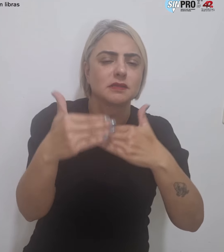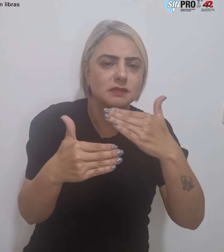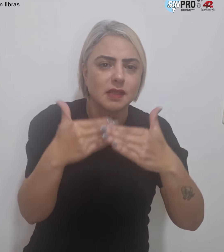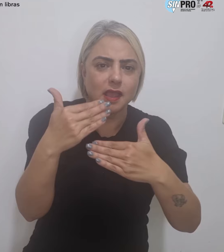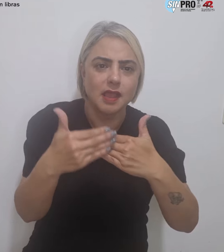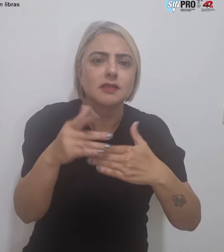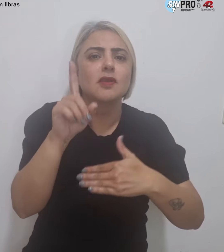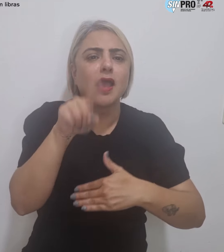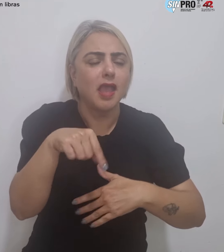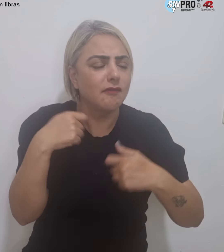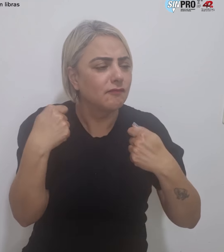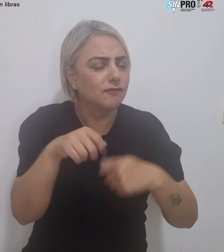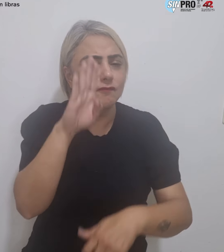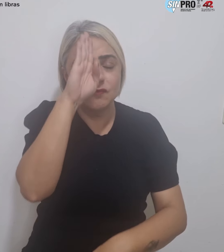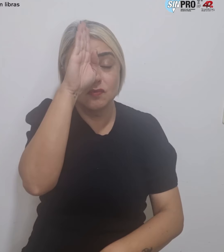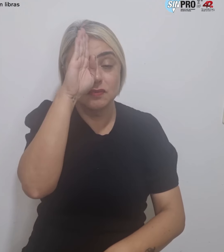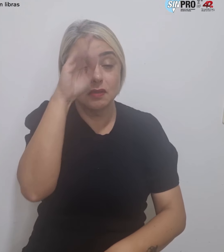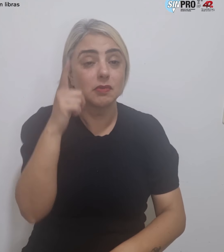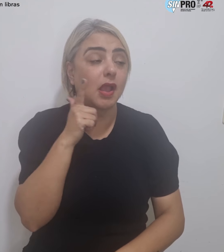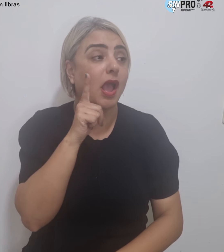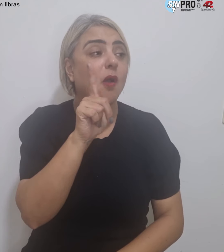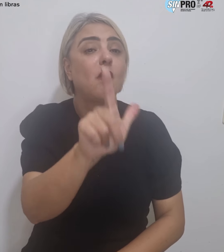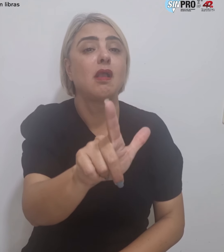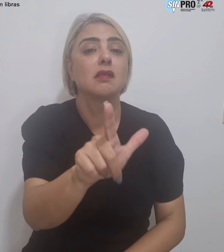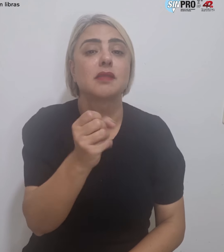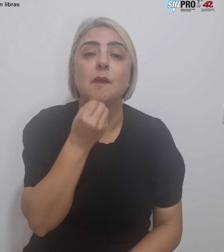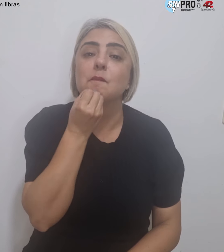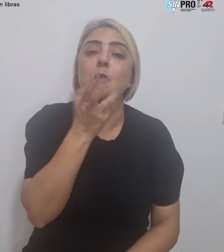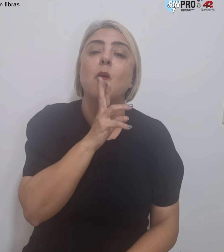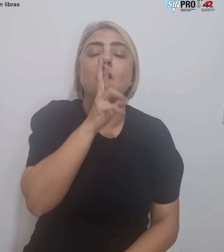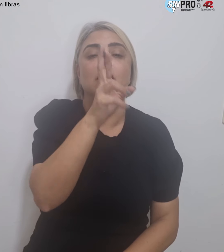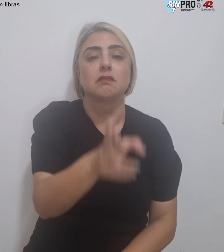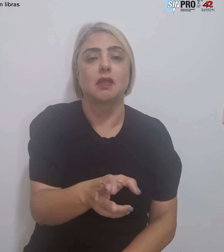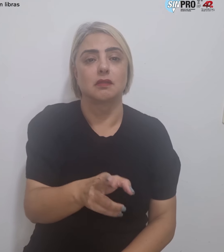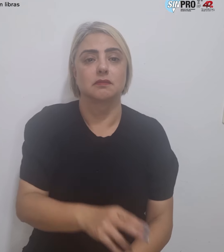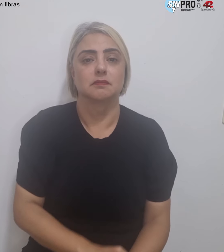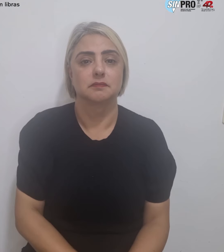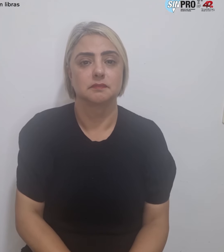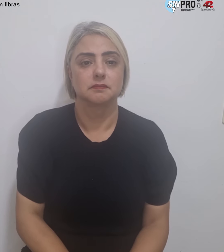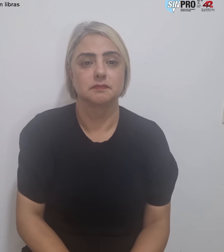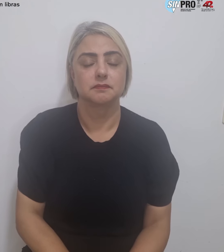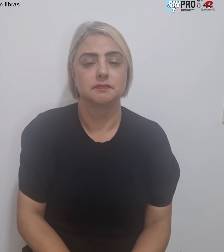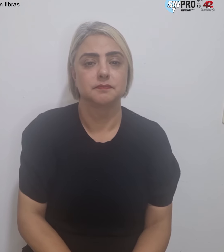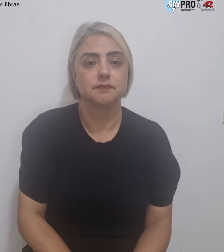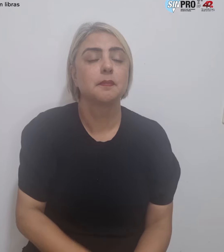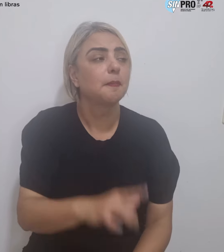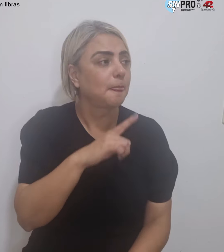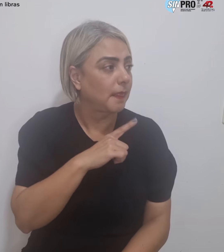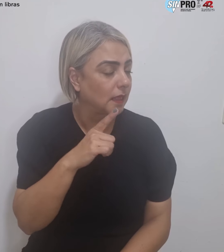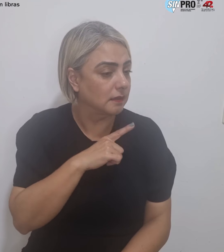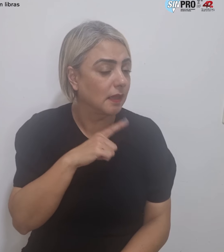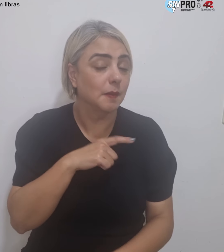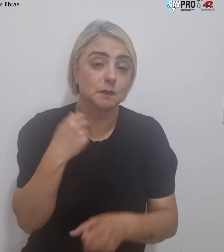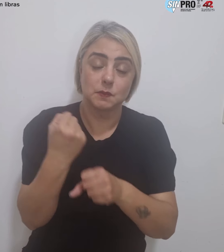necessária para se alcançar bons resultados. Temos que construir as